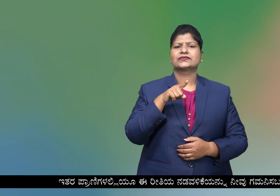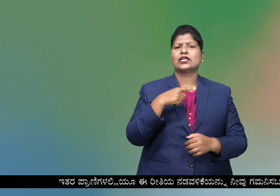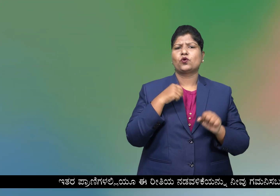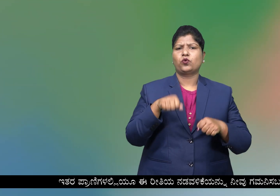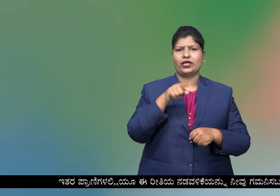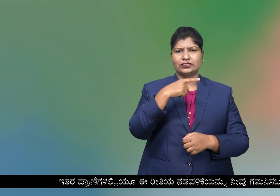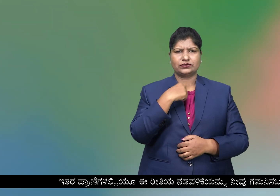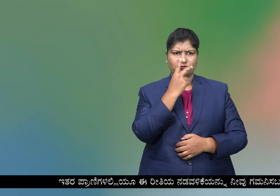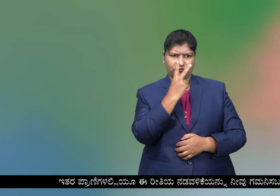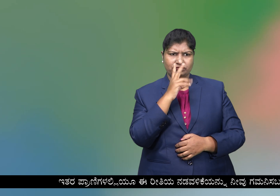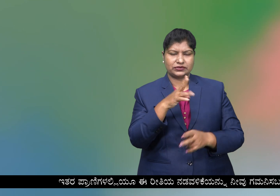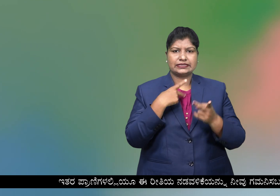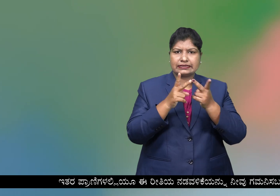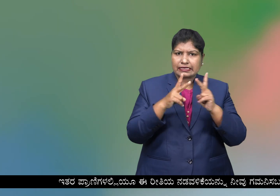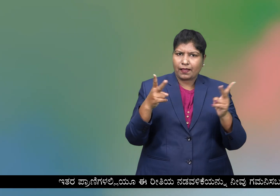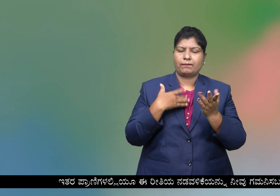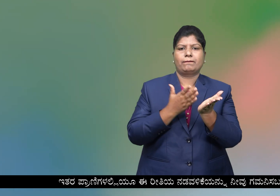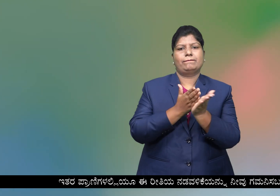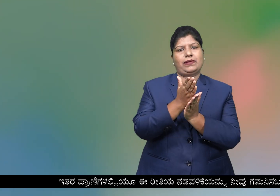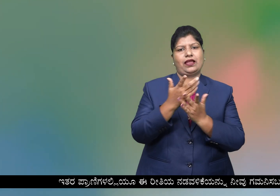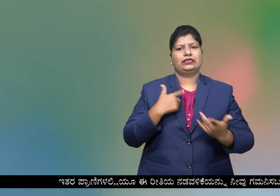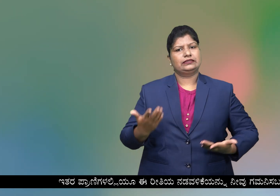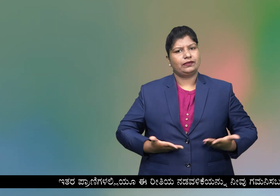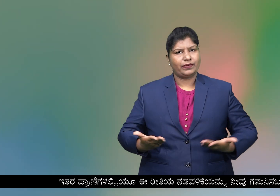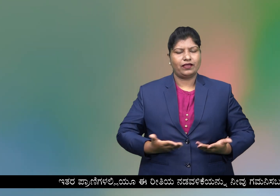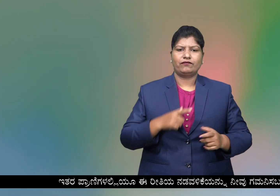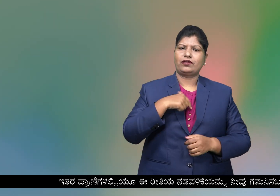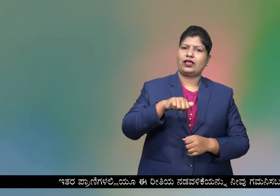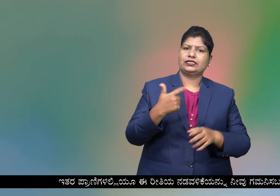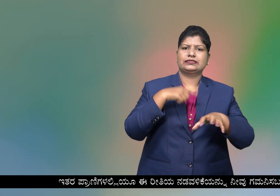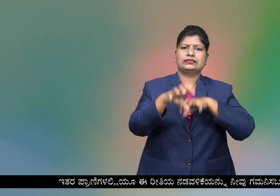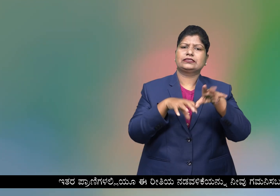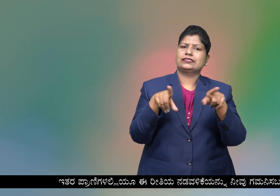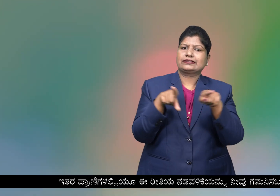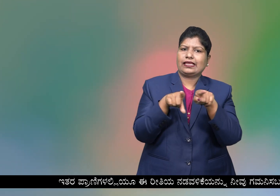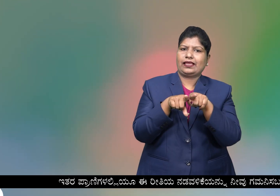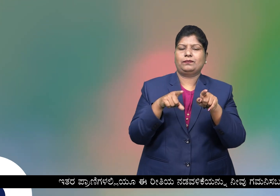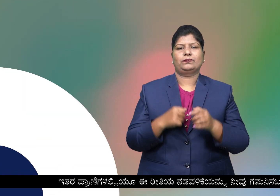ಇತರ ಪ್ರಾಣಿಗಳಲ್ಲಿಯೂ ಈ ರೀತಿಯ ನಡವಳಿಕೆಗಳನ್ನ ನೀವು ಗಮನಿಸಬಹುದು.